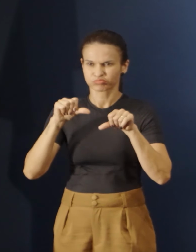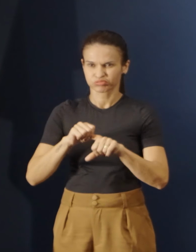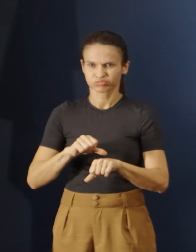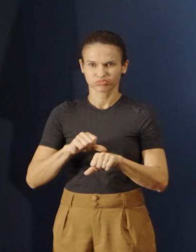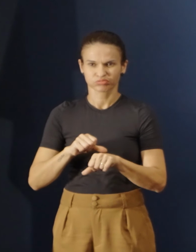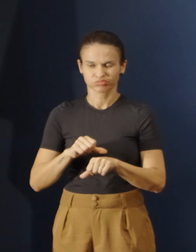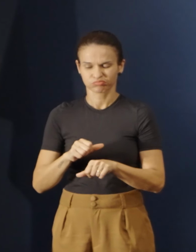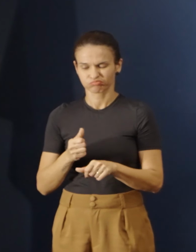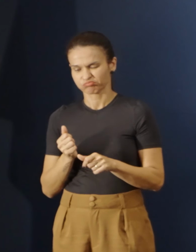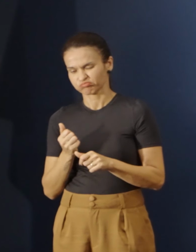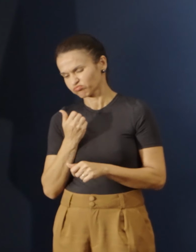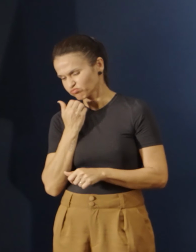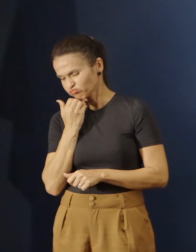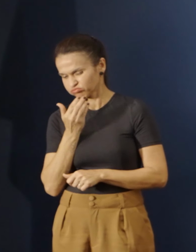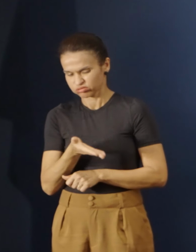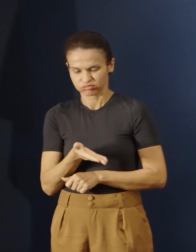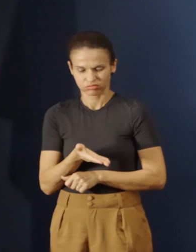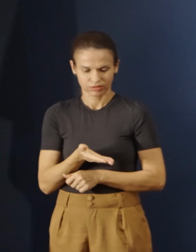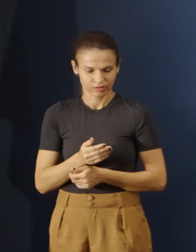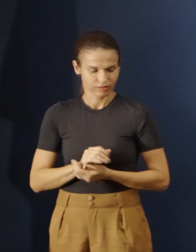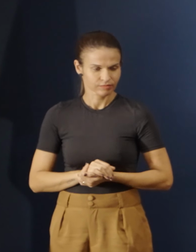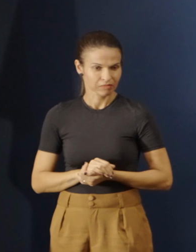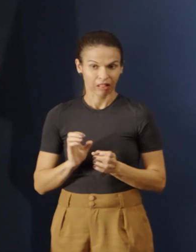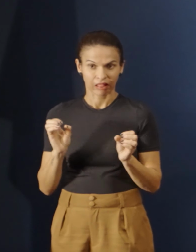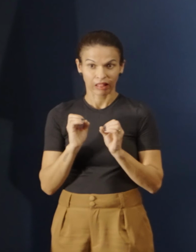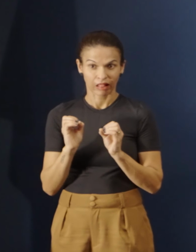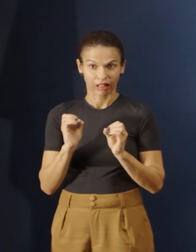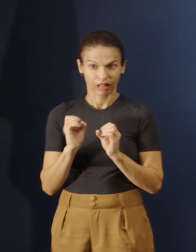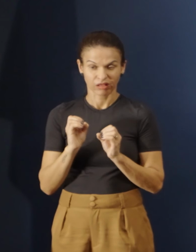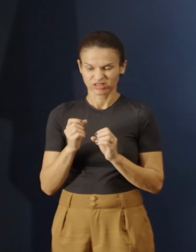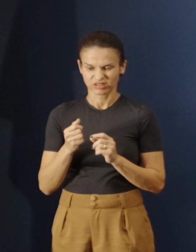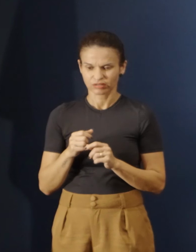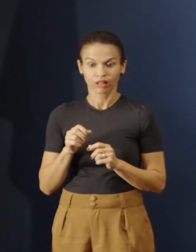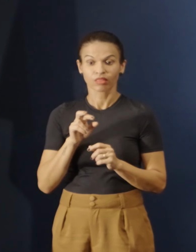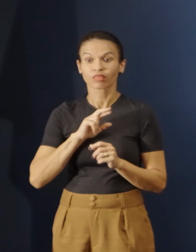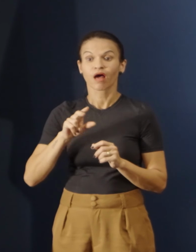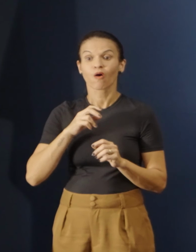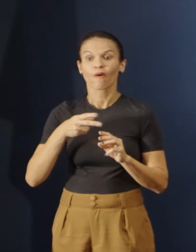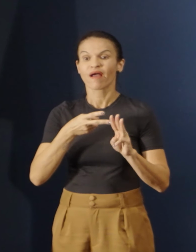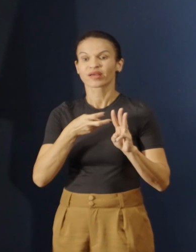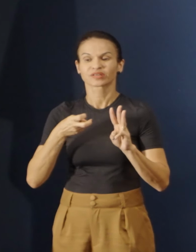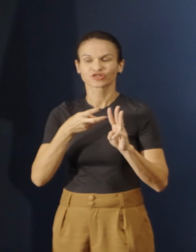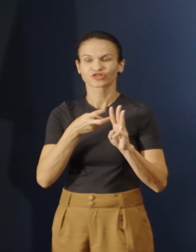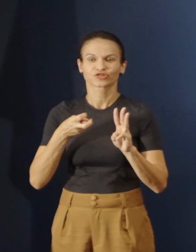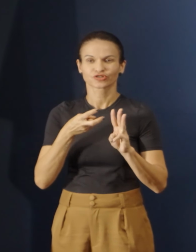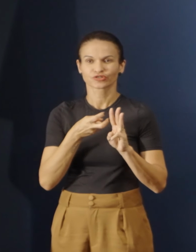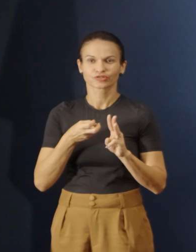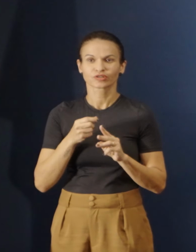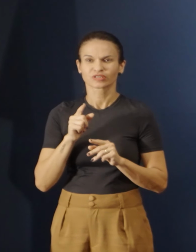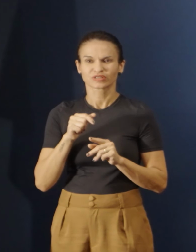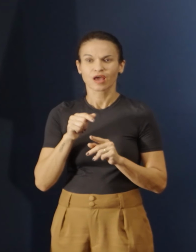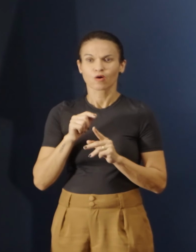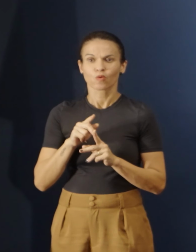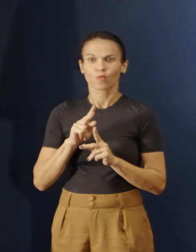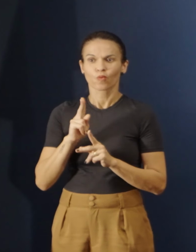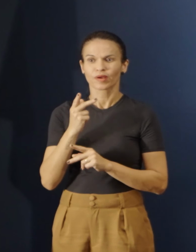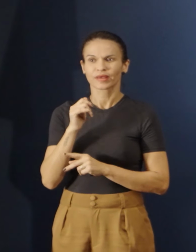Bandeira escrevendo no manuscrito de Macunaíma. Isso não serve para nada. Isso não é índio, no caso Macunaíma. Isso não é índio. Isso é um